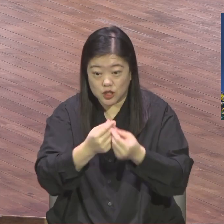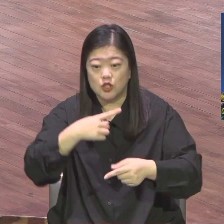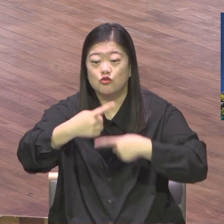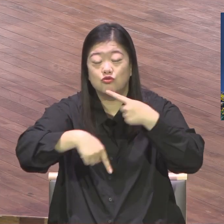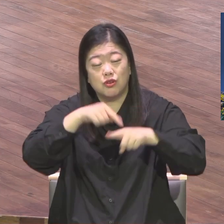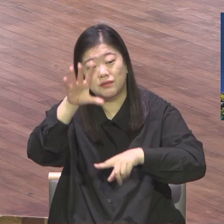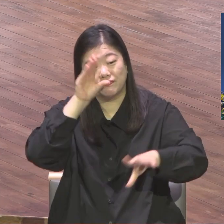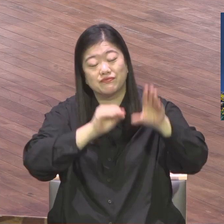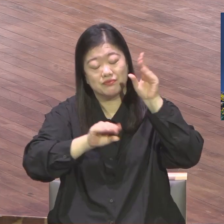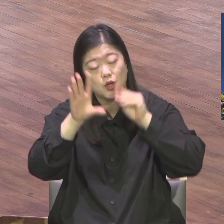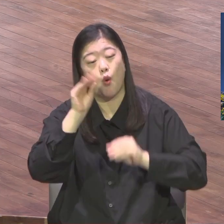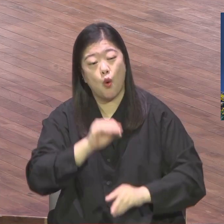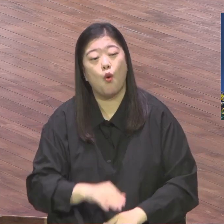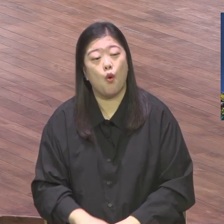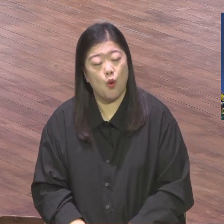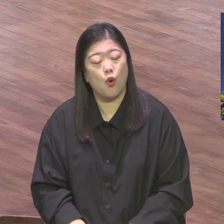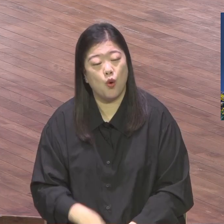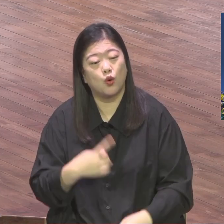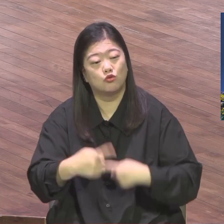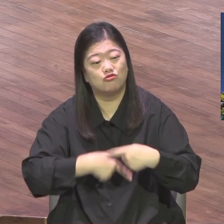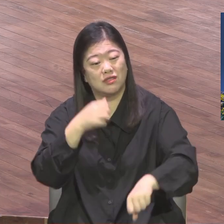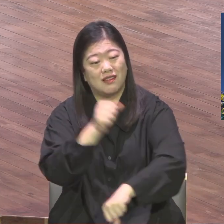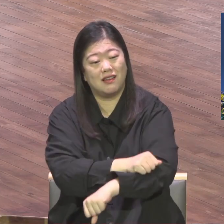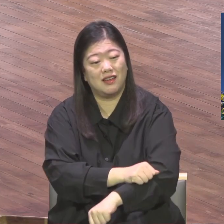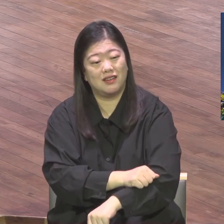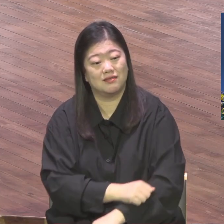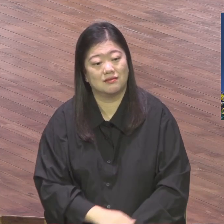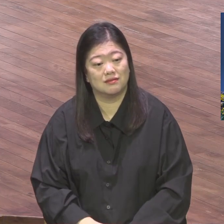수준 가지고 안 된다는 거죠.